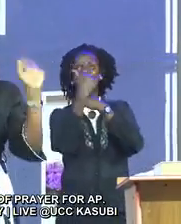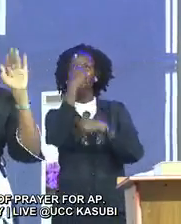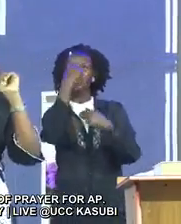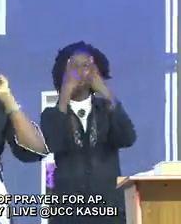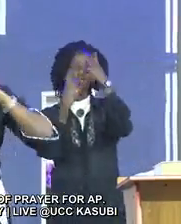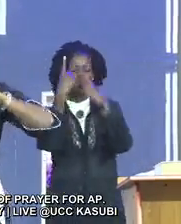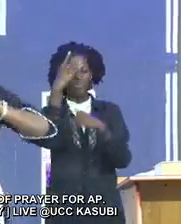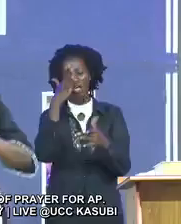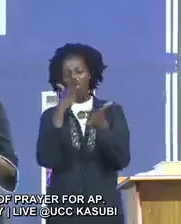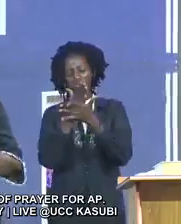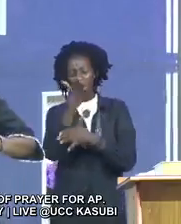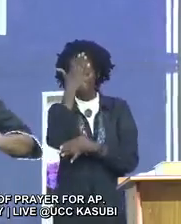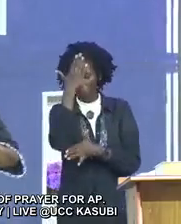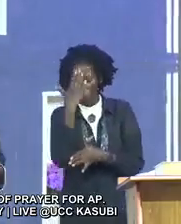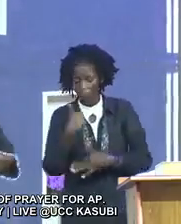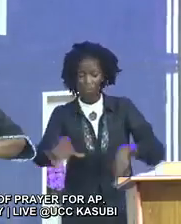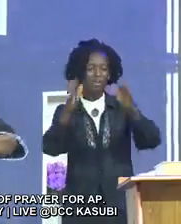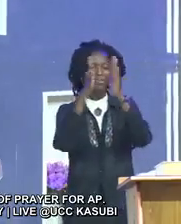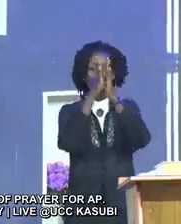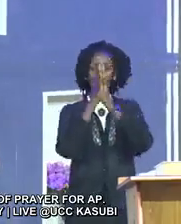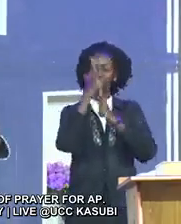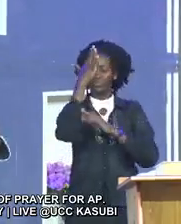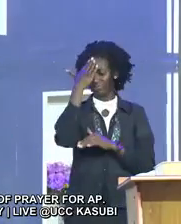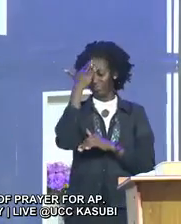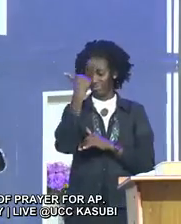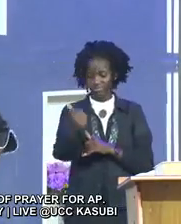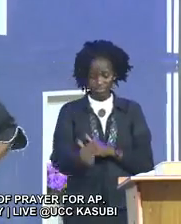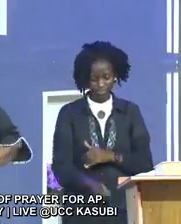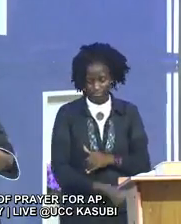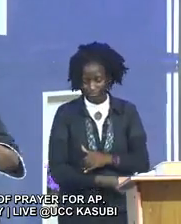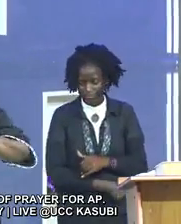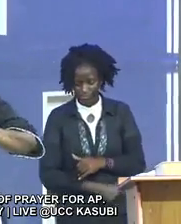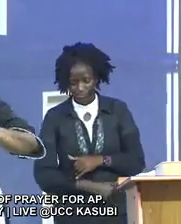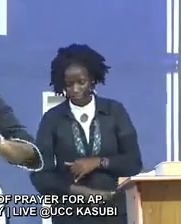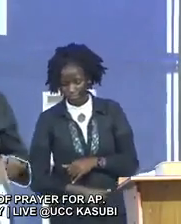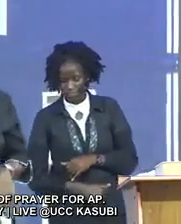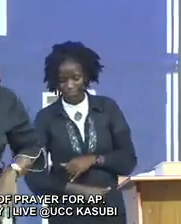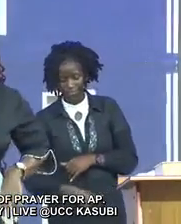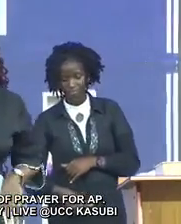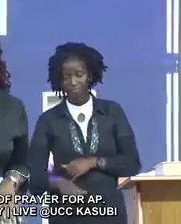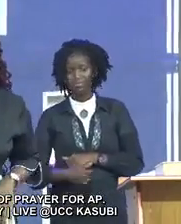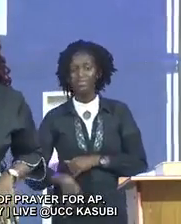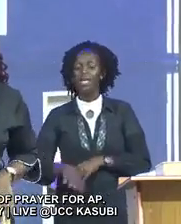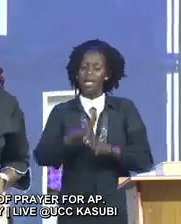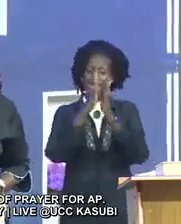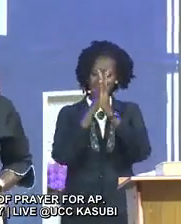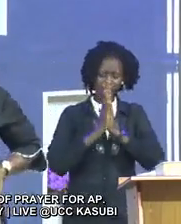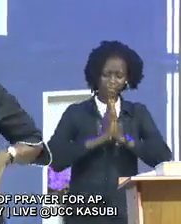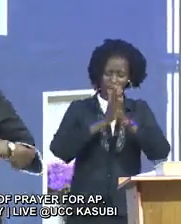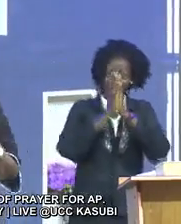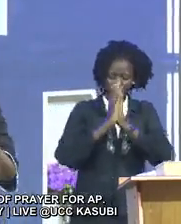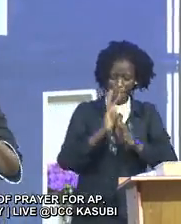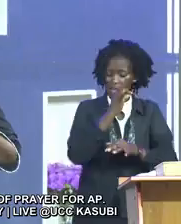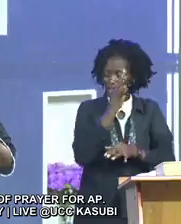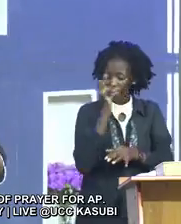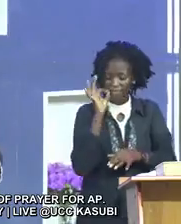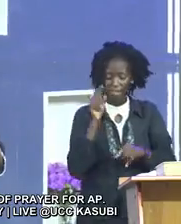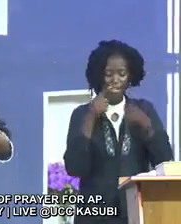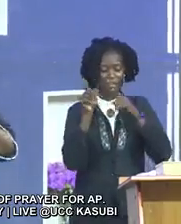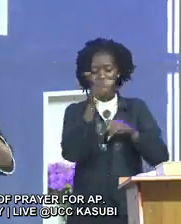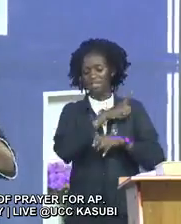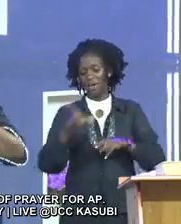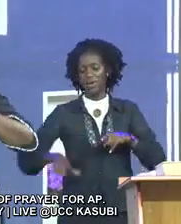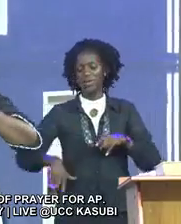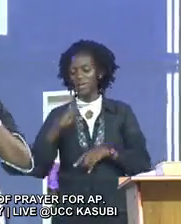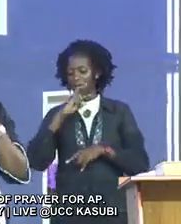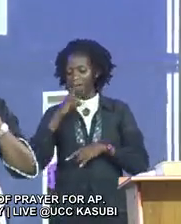ddala ekinsabya kyeki yene siva na ye mukama